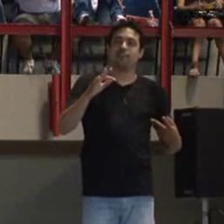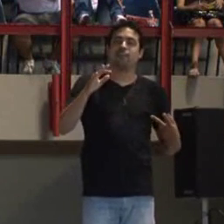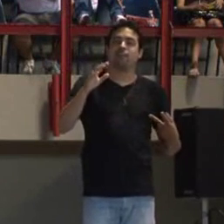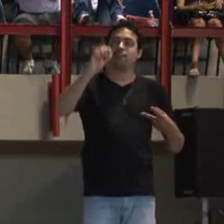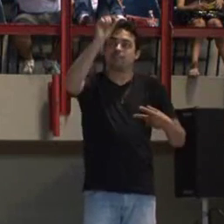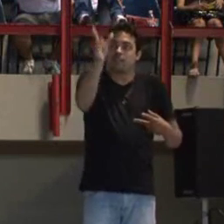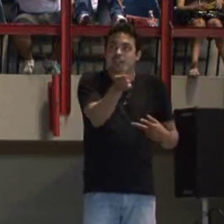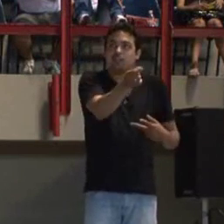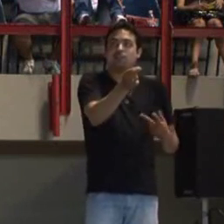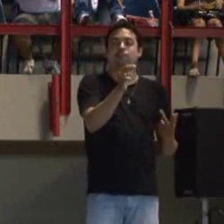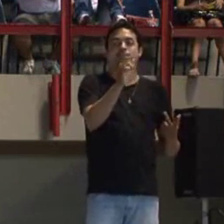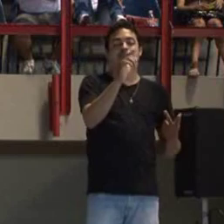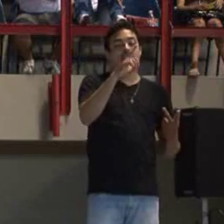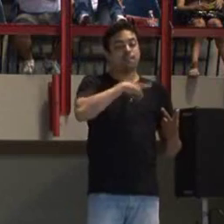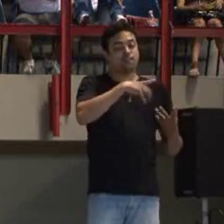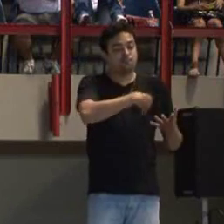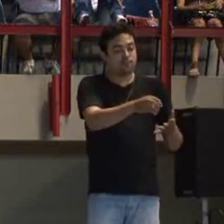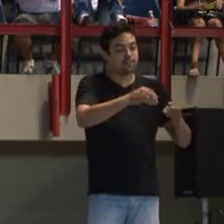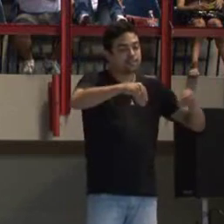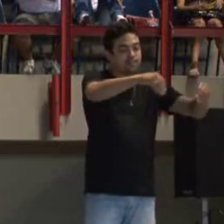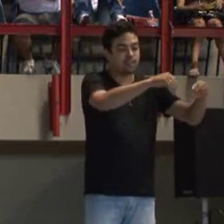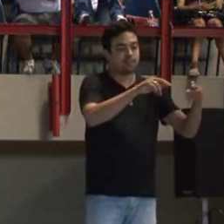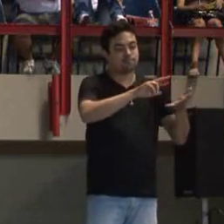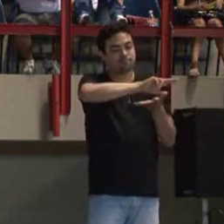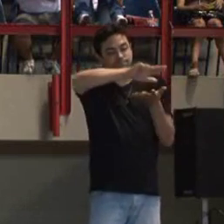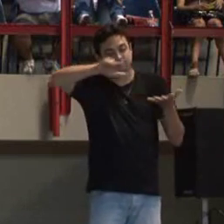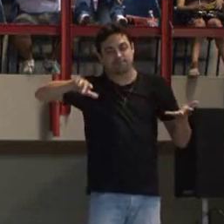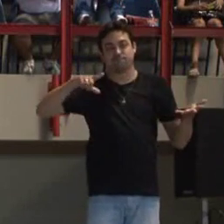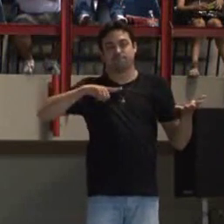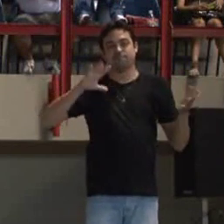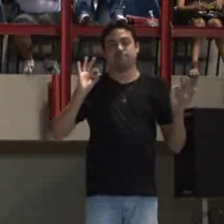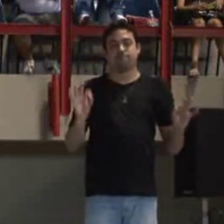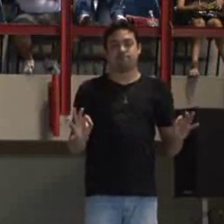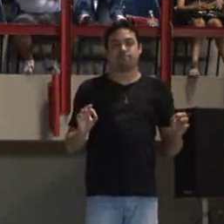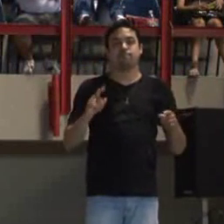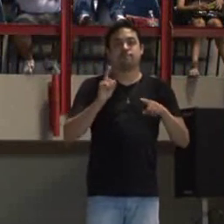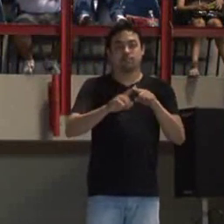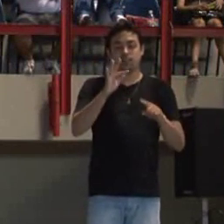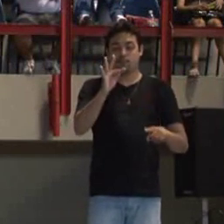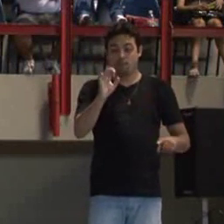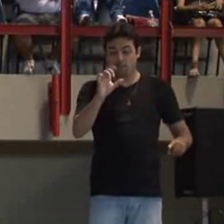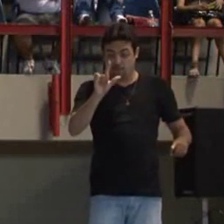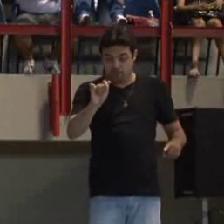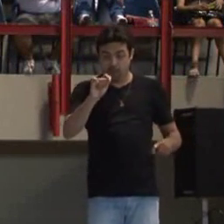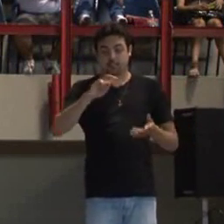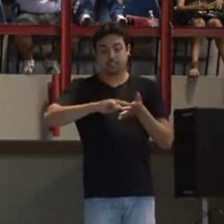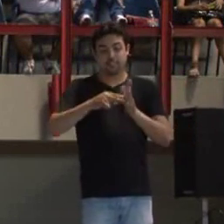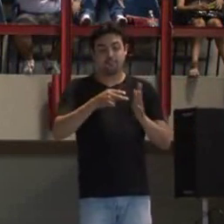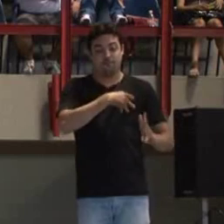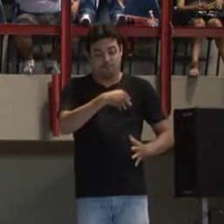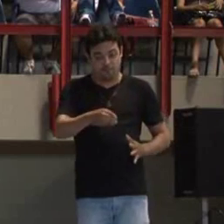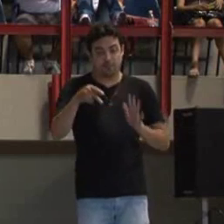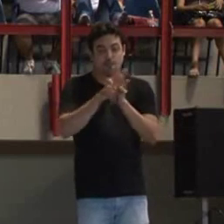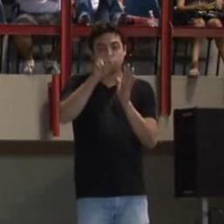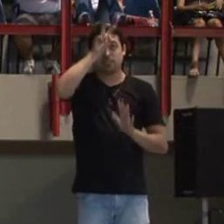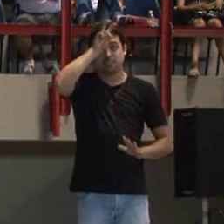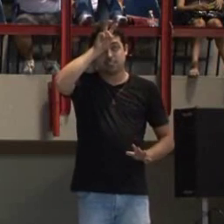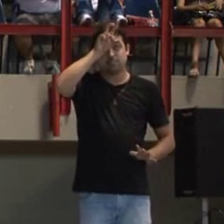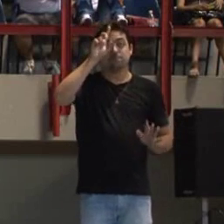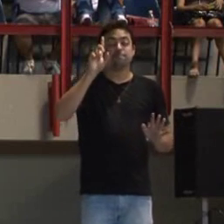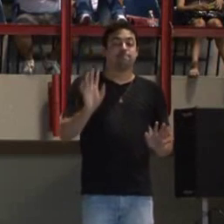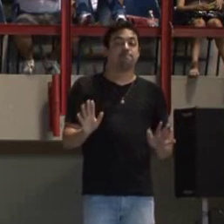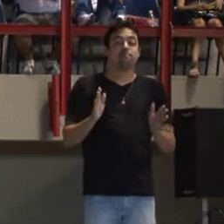tá? É filho do sol, é filho da lua, filho da terra, tá certo? É um fela do Egito. O